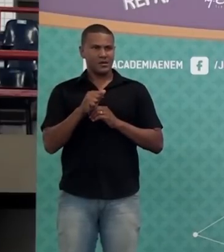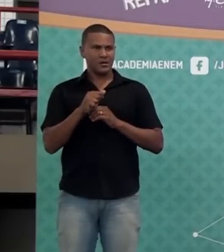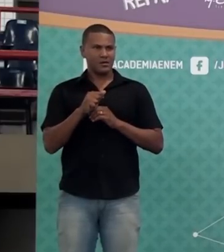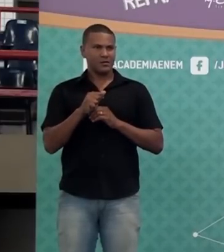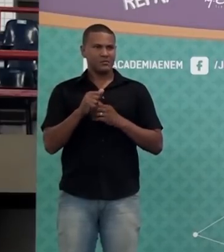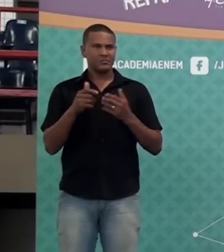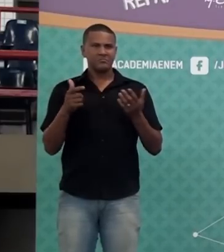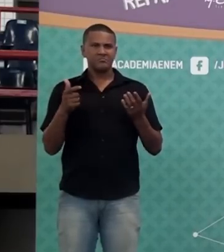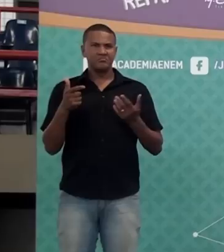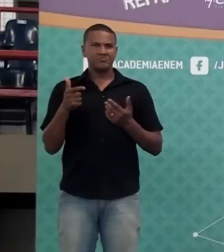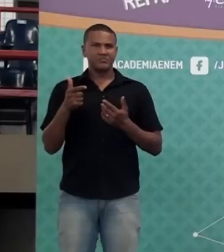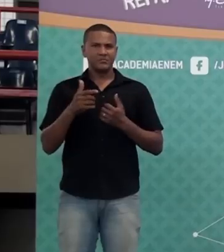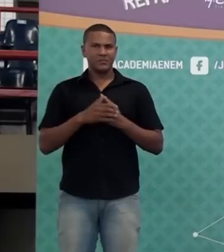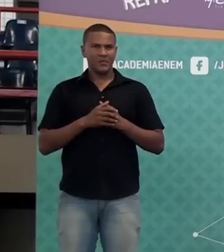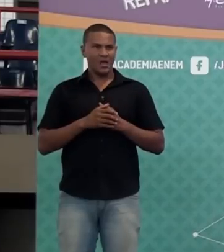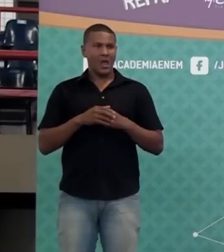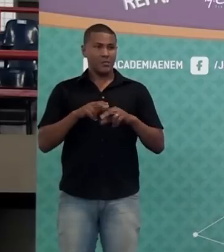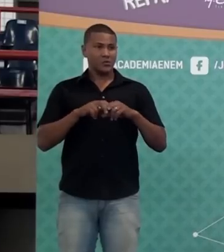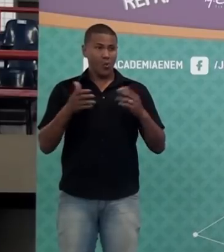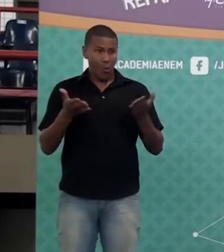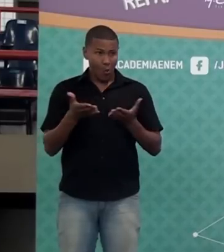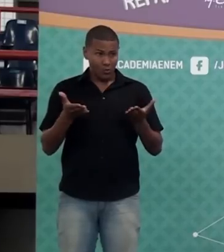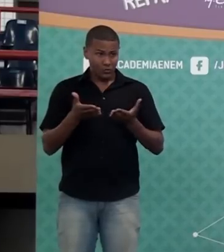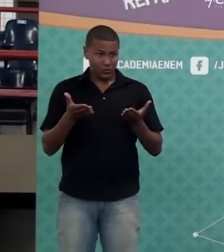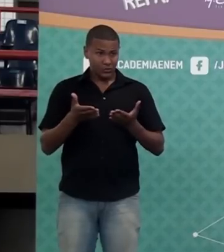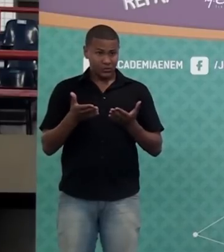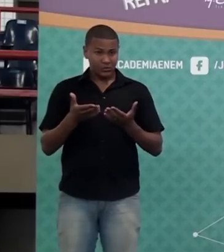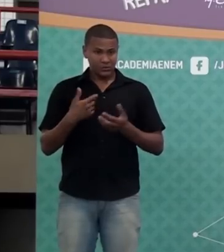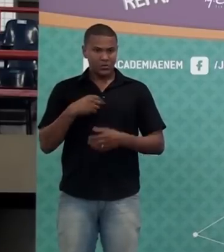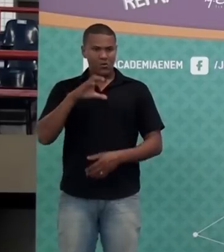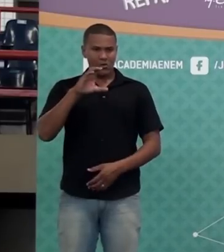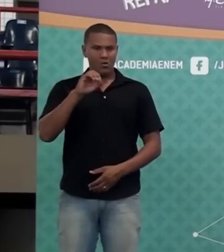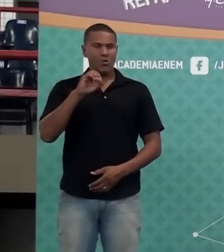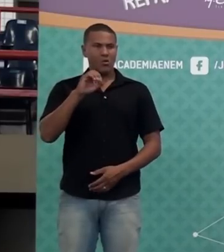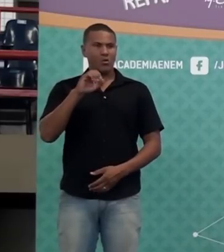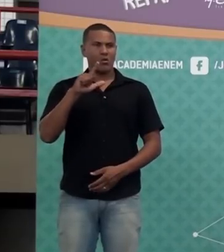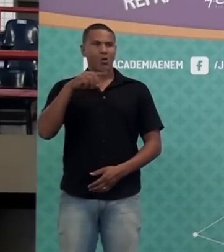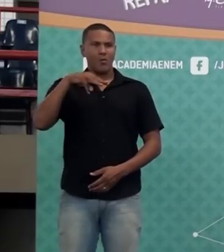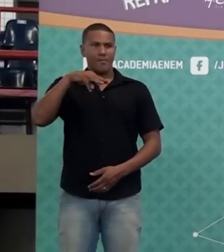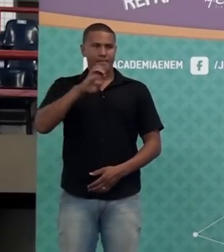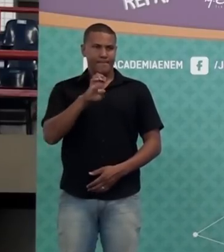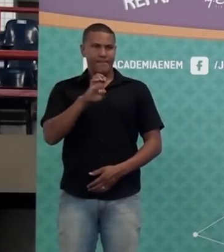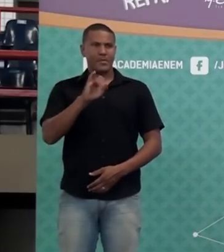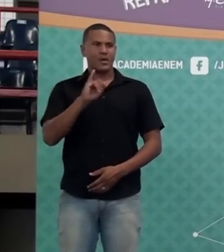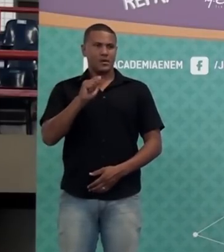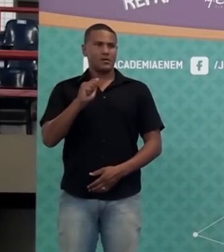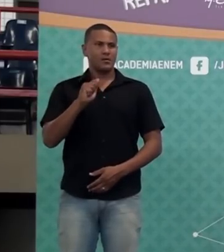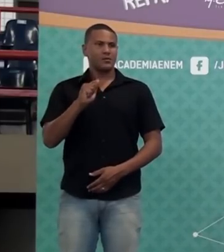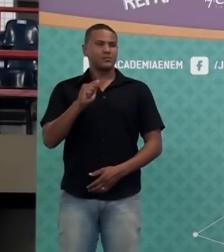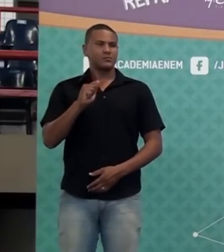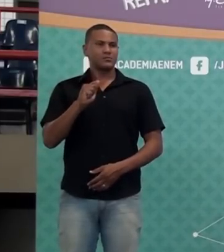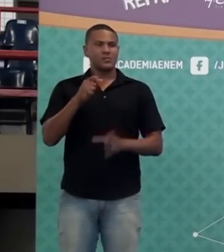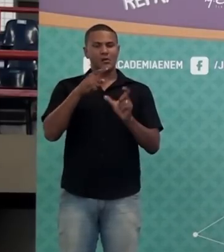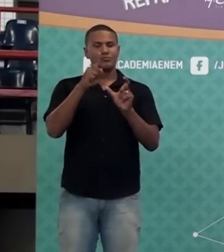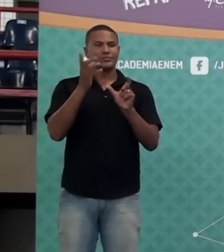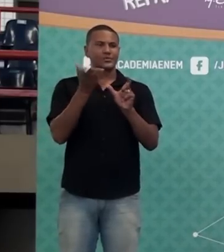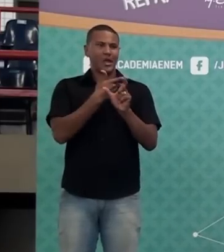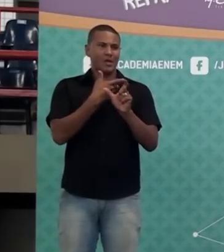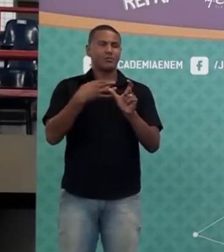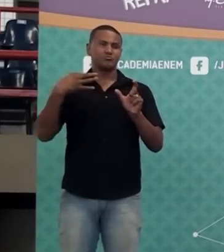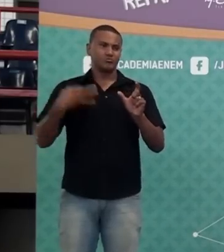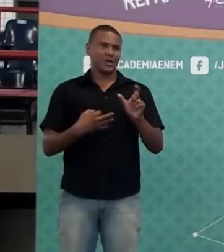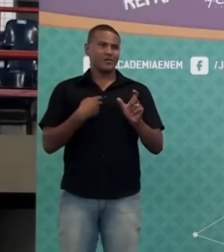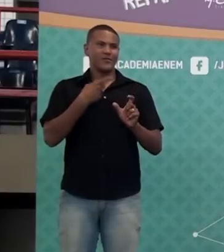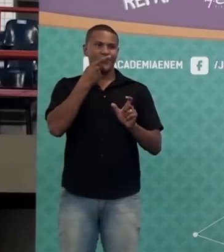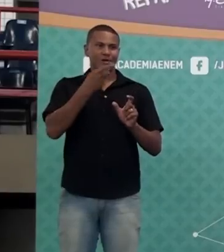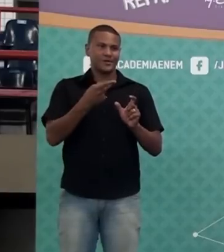colmeia, porque tinha o acento. Agora sim, a gente usa bem aberto, colmeia, porque não tem mais acento.